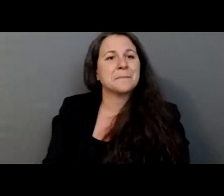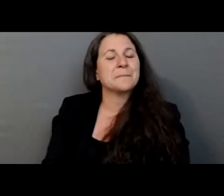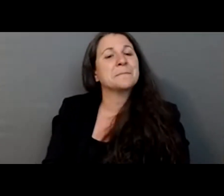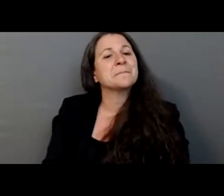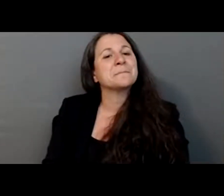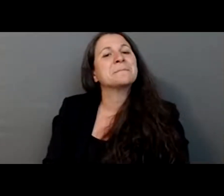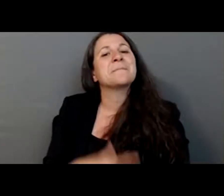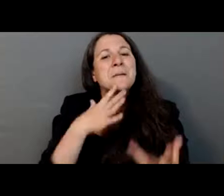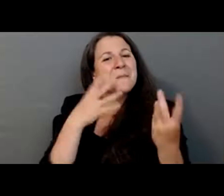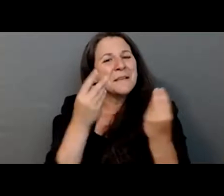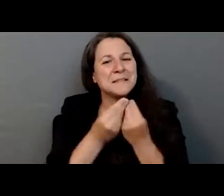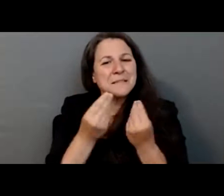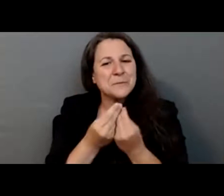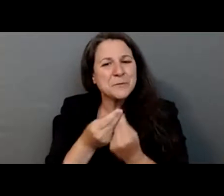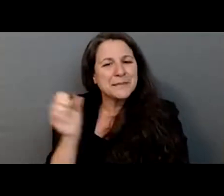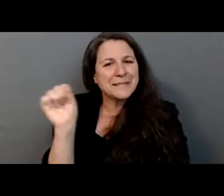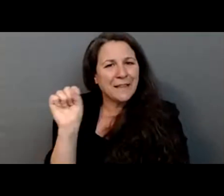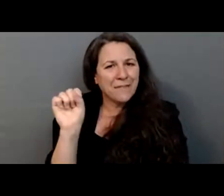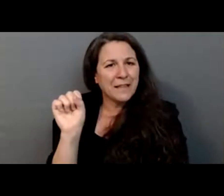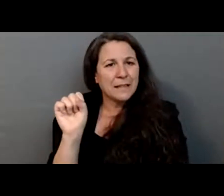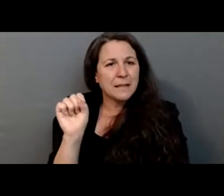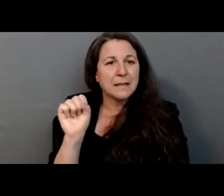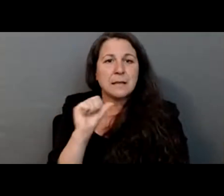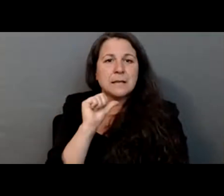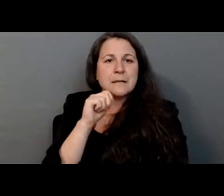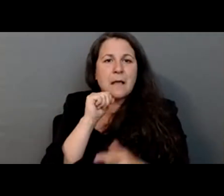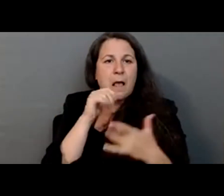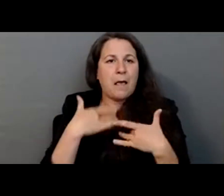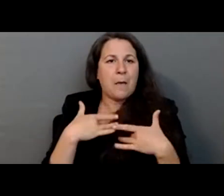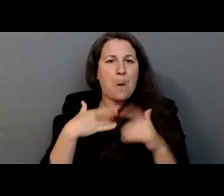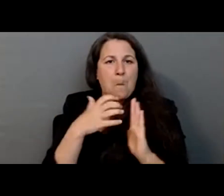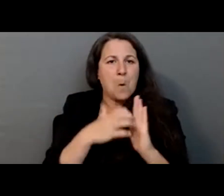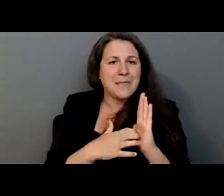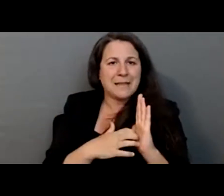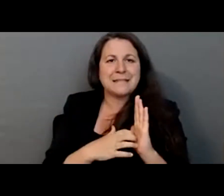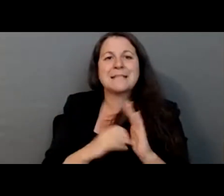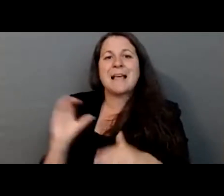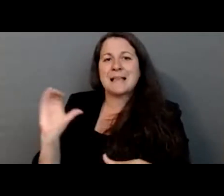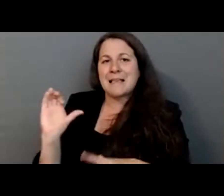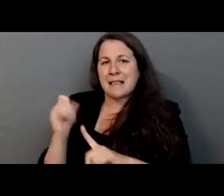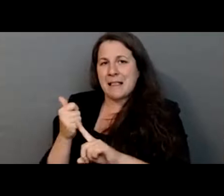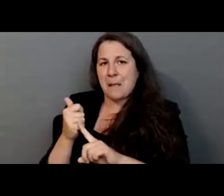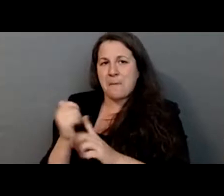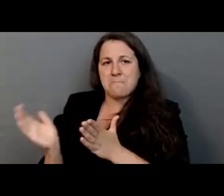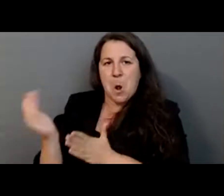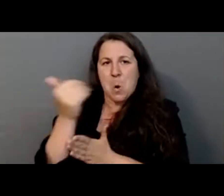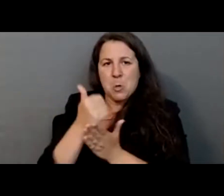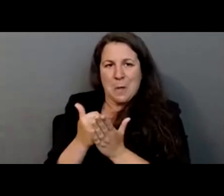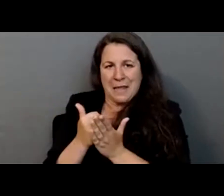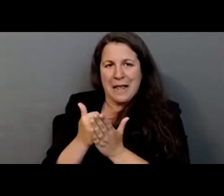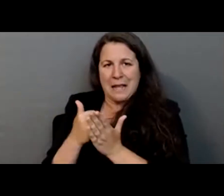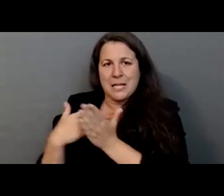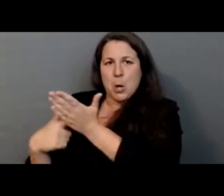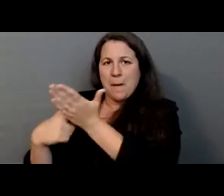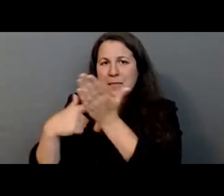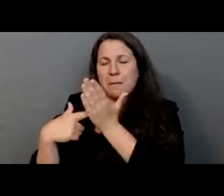Merci beaucoup, Stéphanie. Je ne sais pas, c'est pas mon texte, c'est Catherine, effectivement, qui a recueilli mes propos. Mais elle a très bien